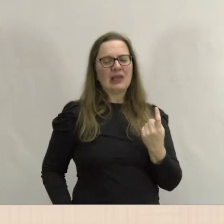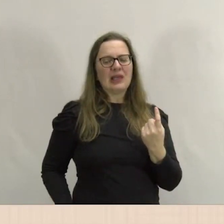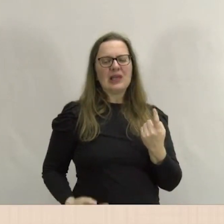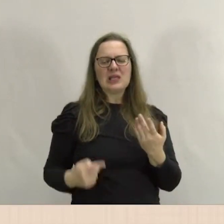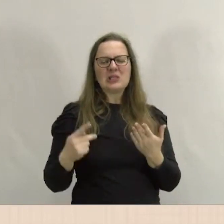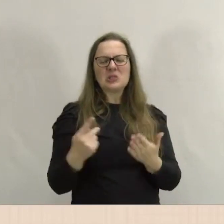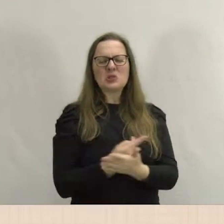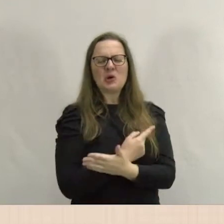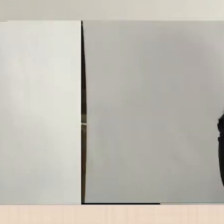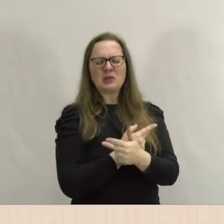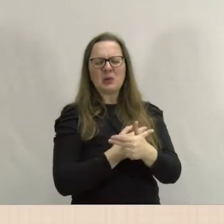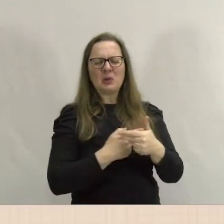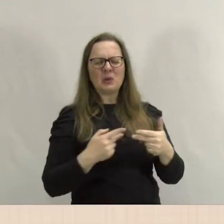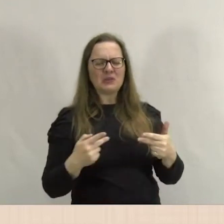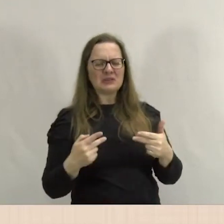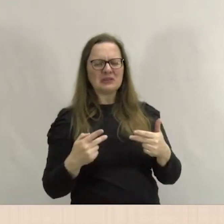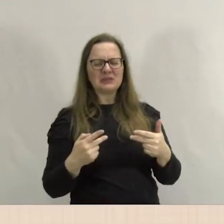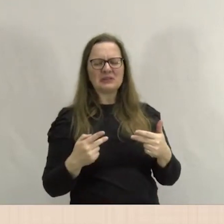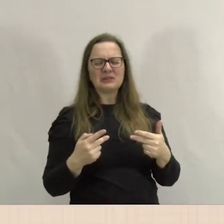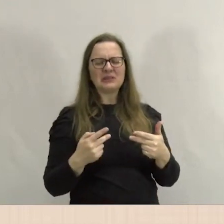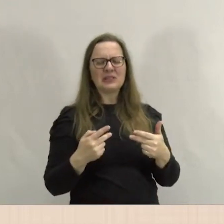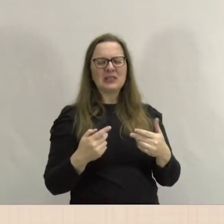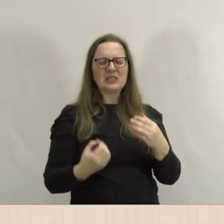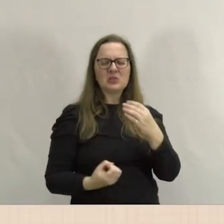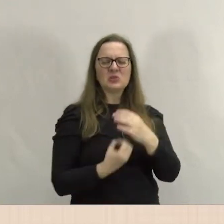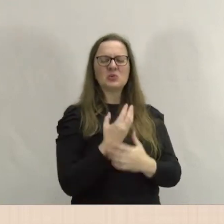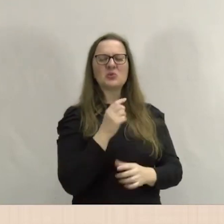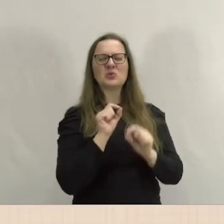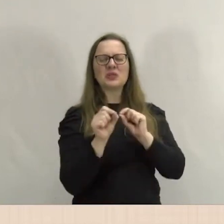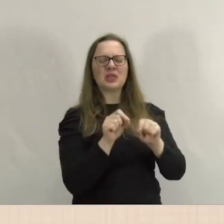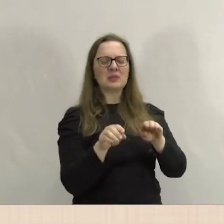Surge a hierarquia na igreja.